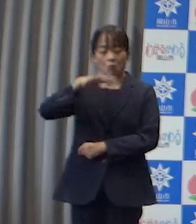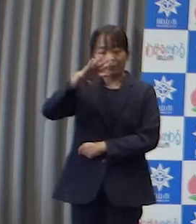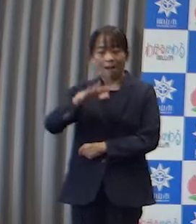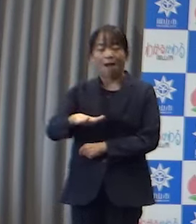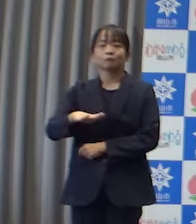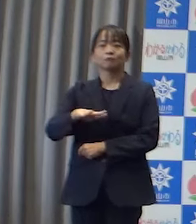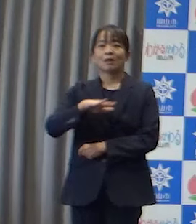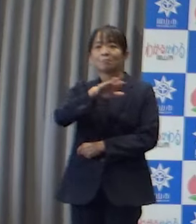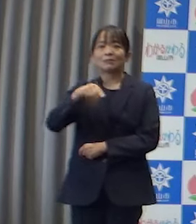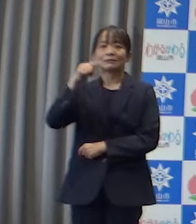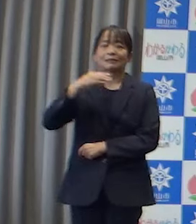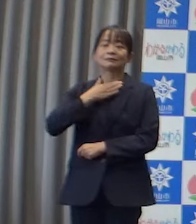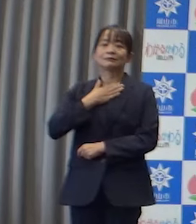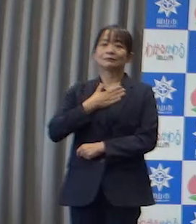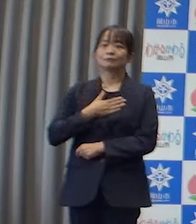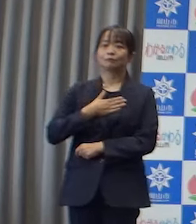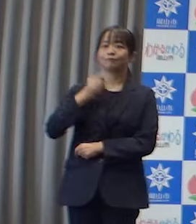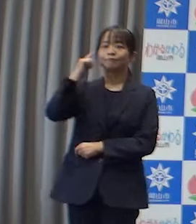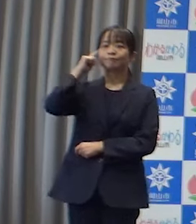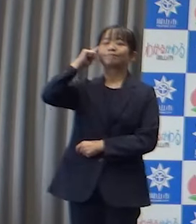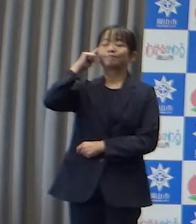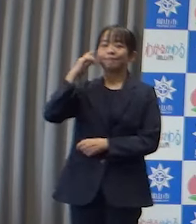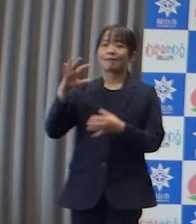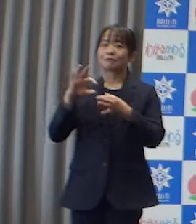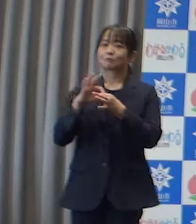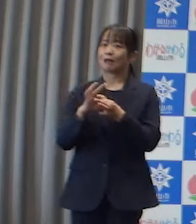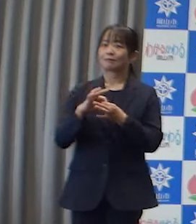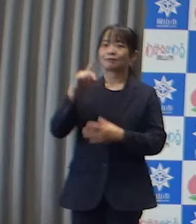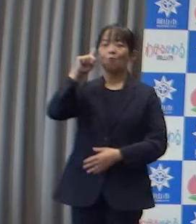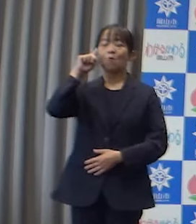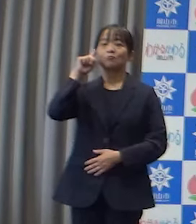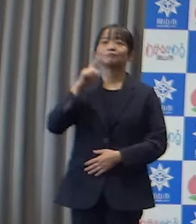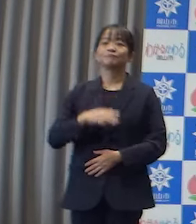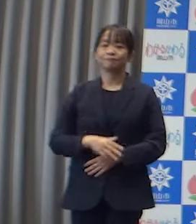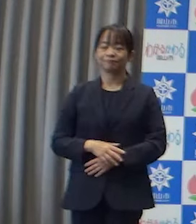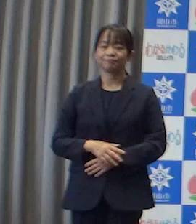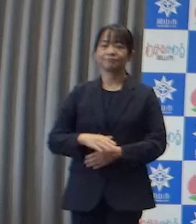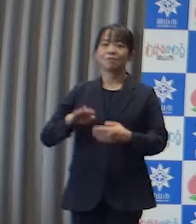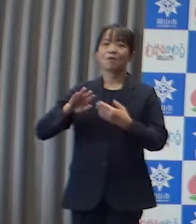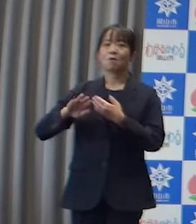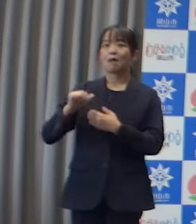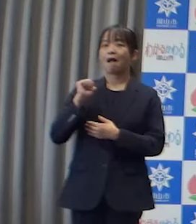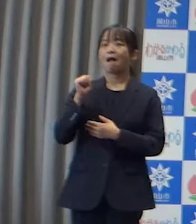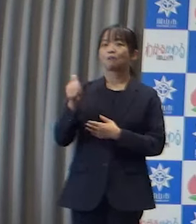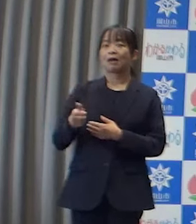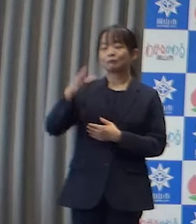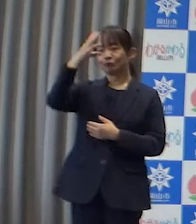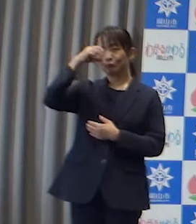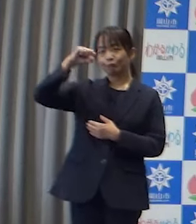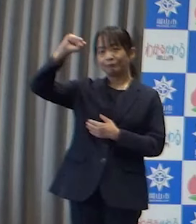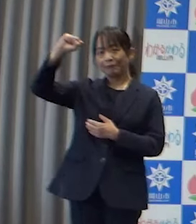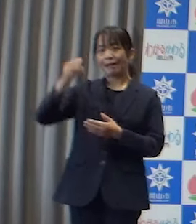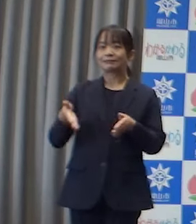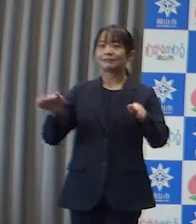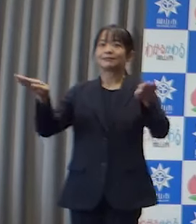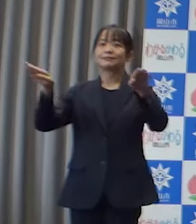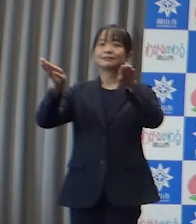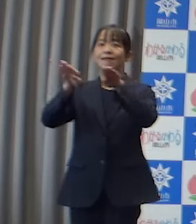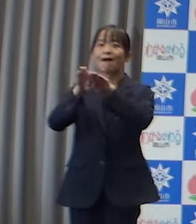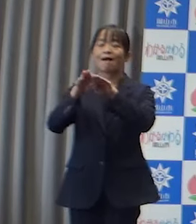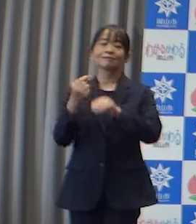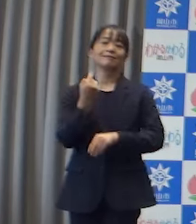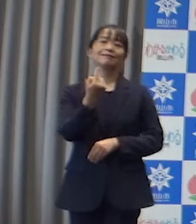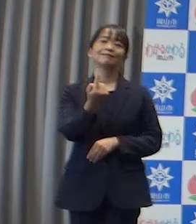。その他、在フランス日本国の大使館を訪問して、